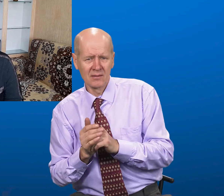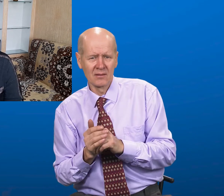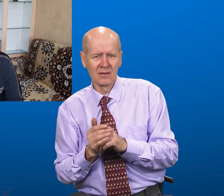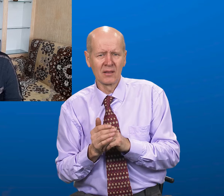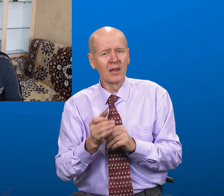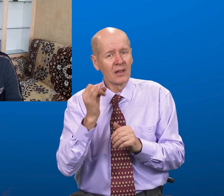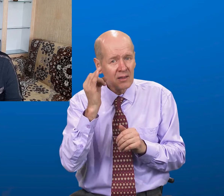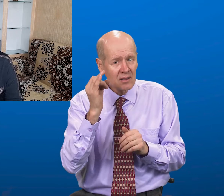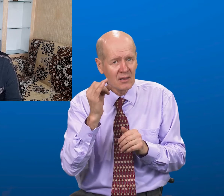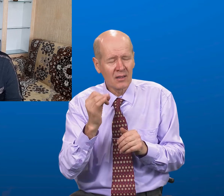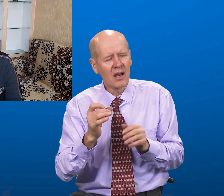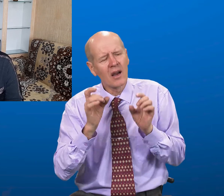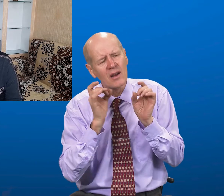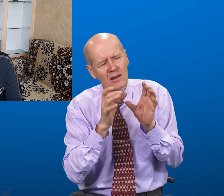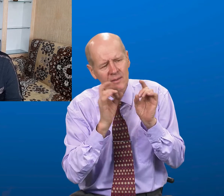говорит о той возможности,